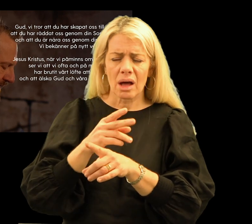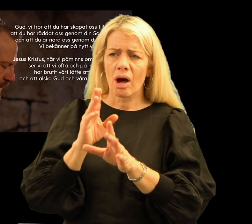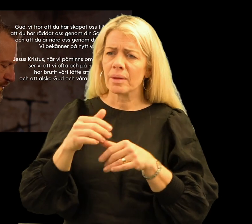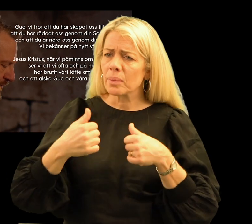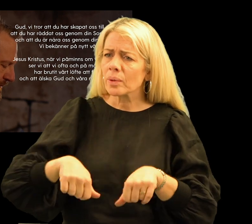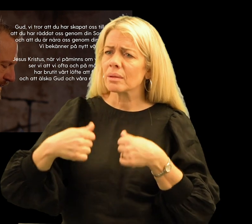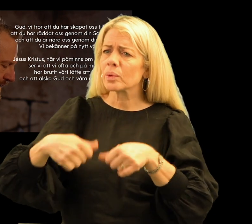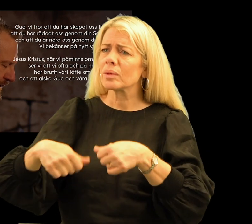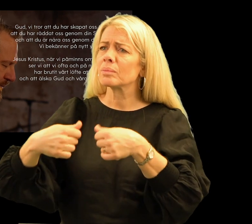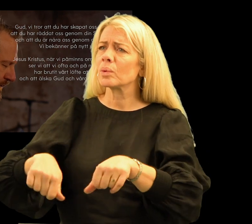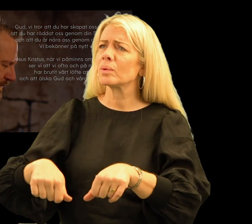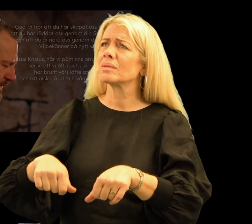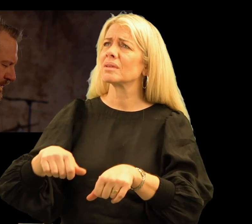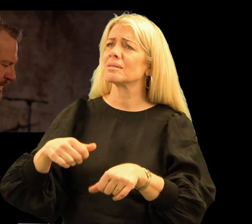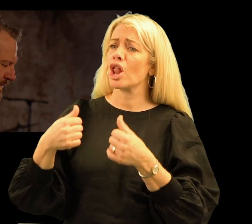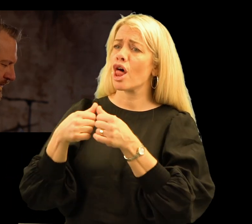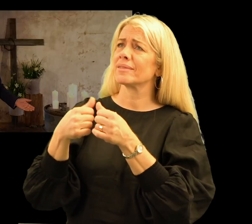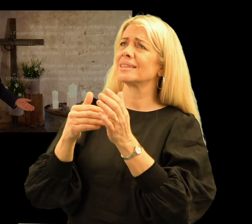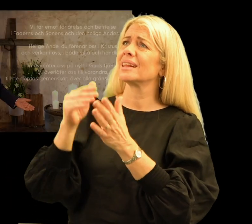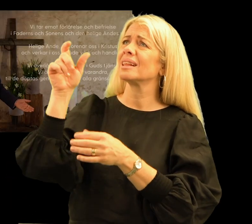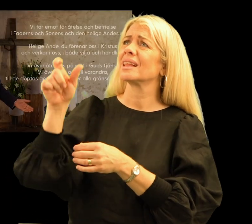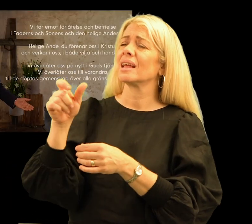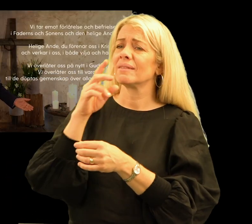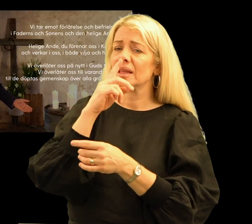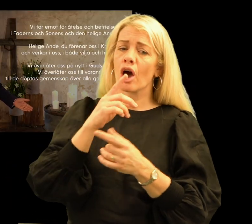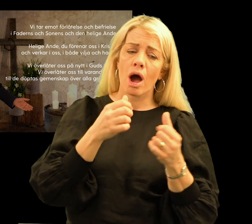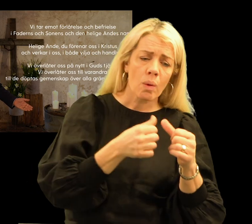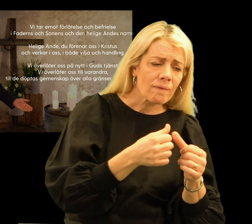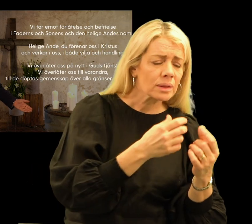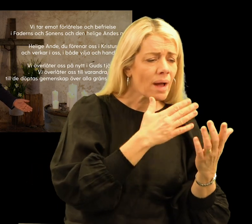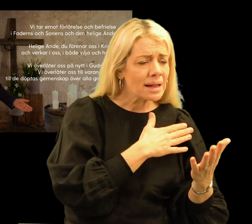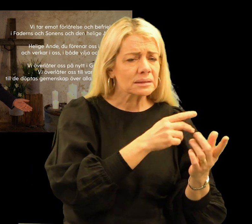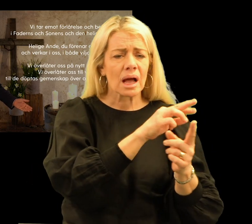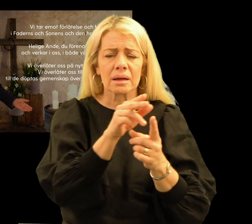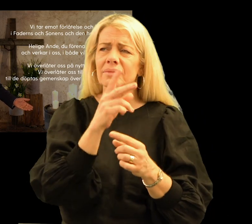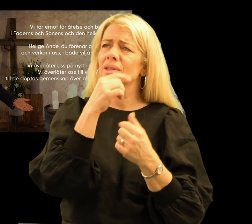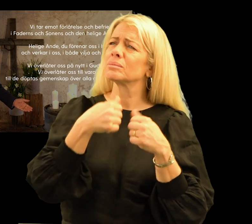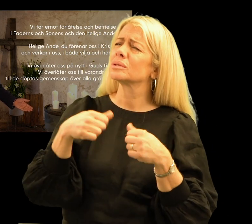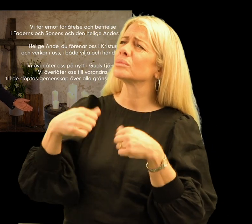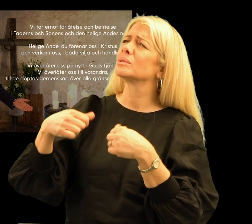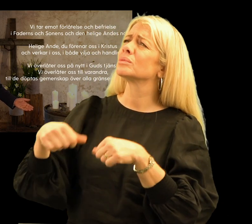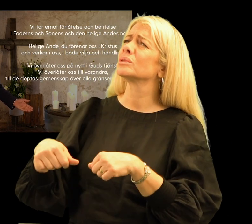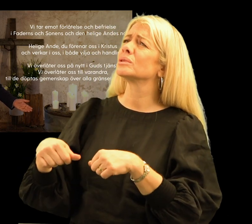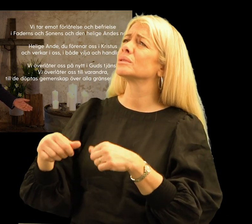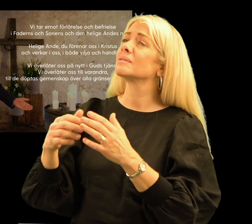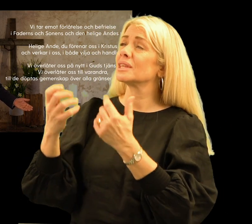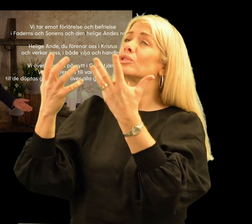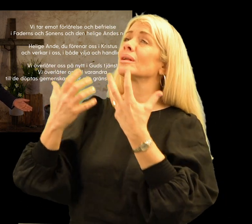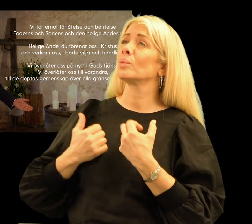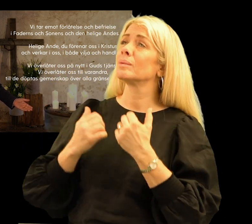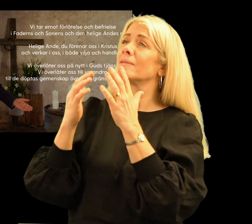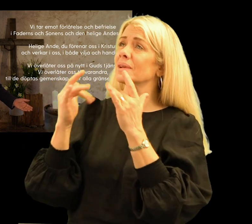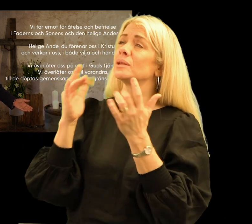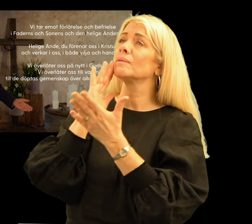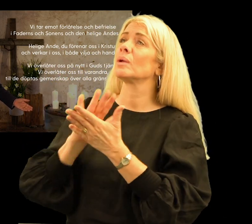att älska Gud och våra medmänniskor. Vi tar emot förlåtelse och befrielse i Faderns och Sonens och den